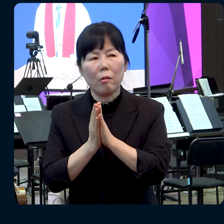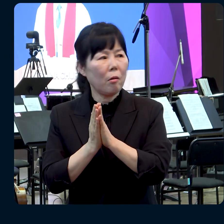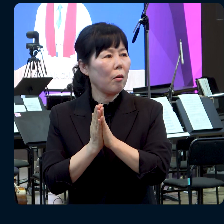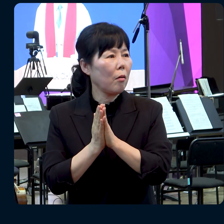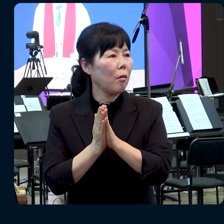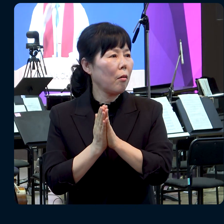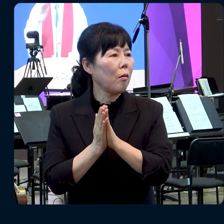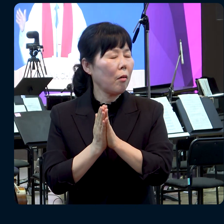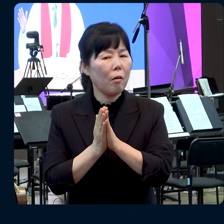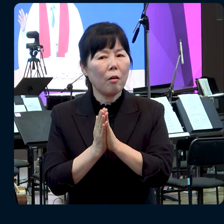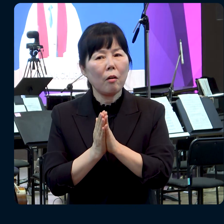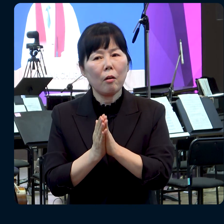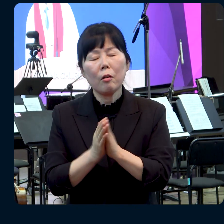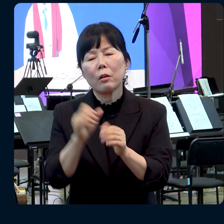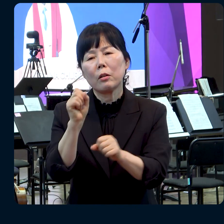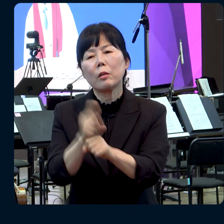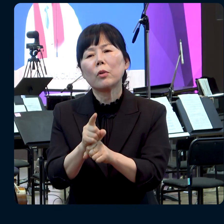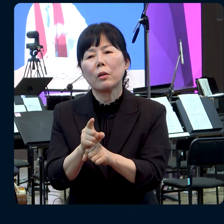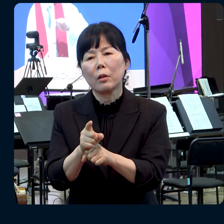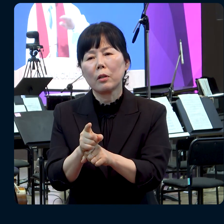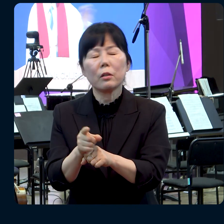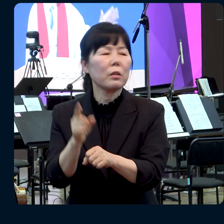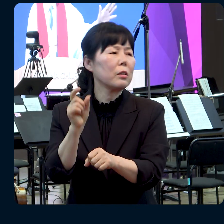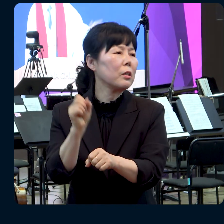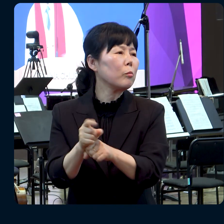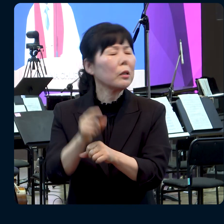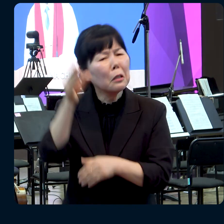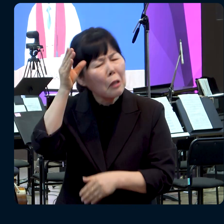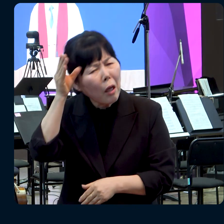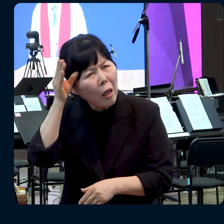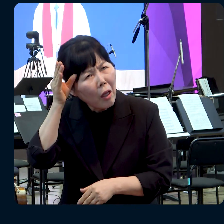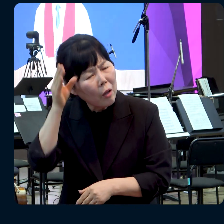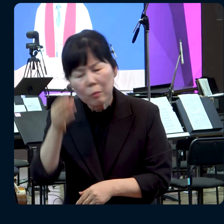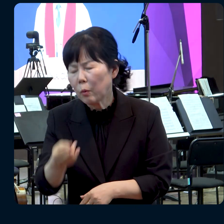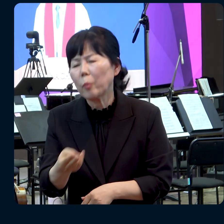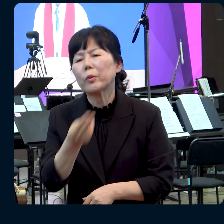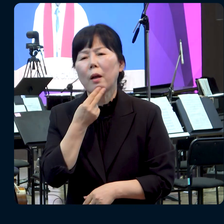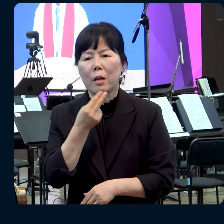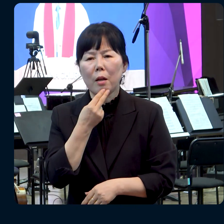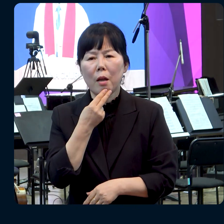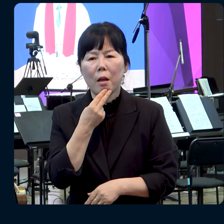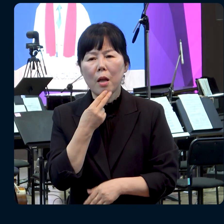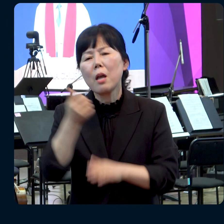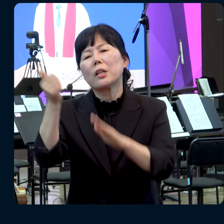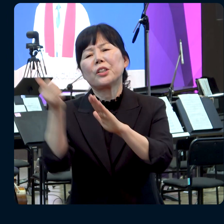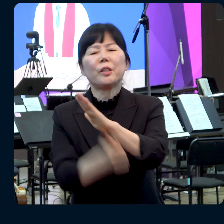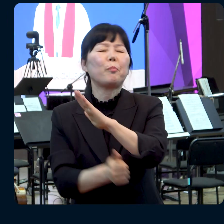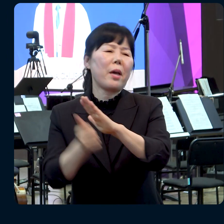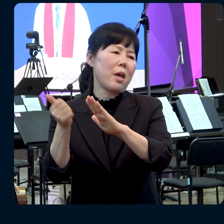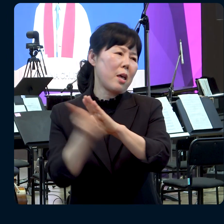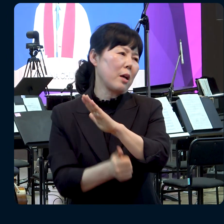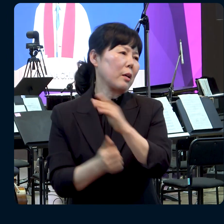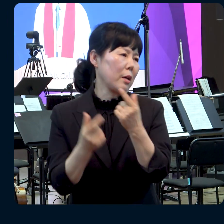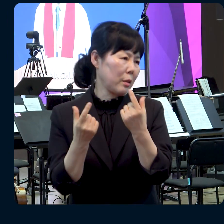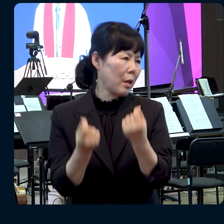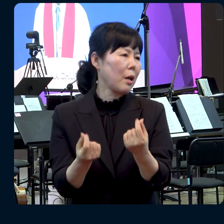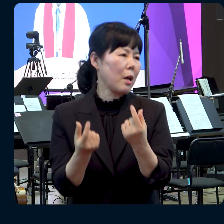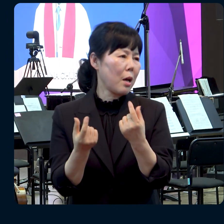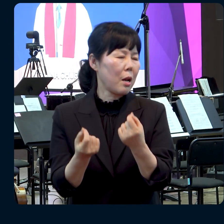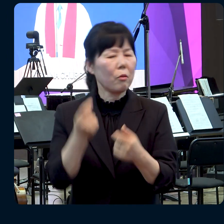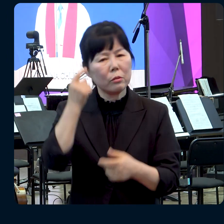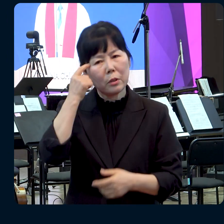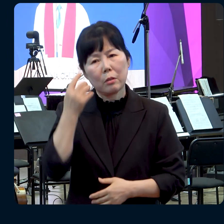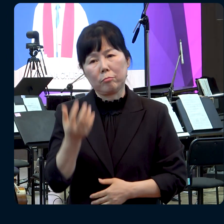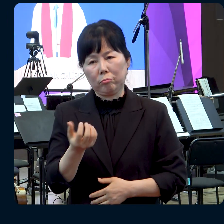거죠. 이미 돌아가셨다. 더 이상 기대할 것이 없다. 이건 완전히 실패한 그런 이야기다 라고 생각을 한